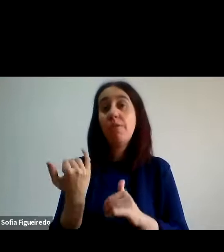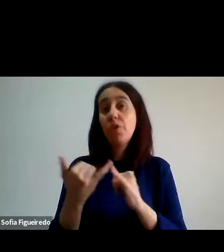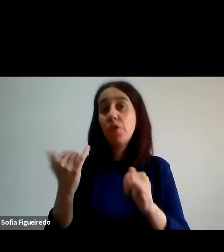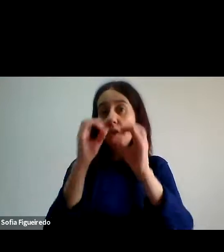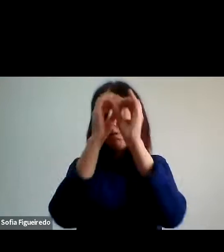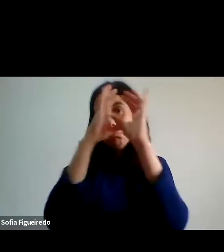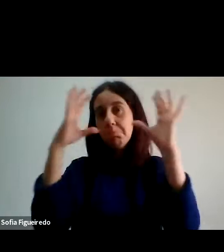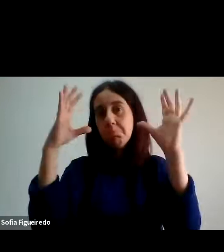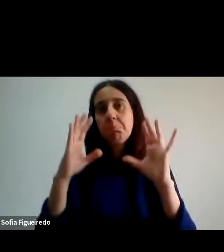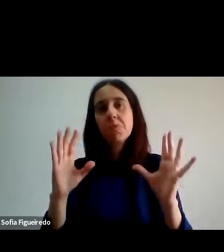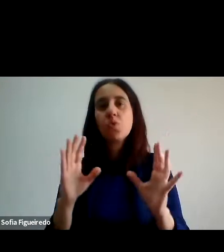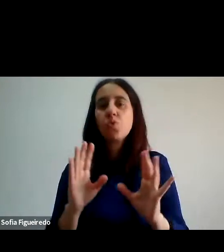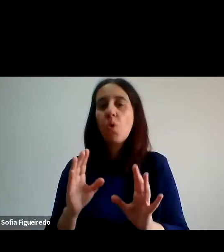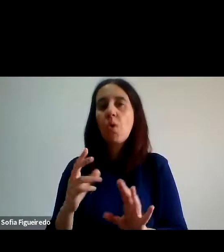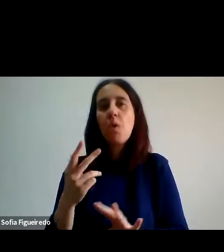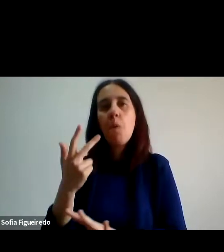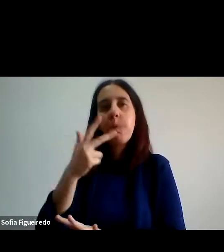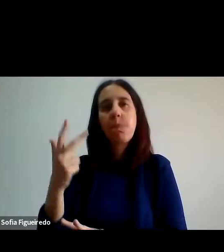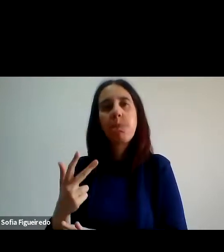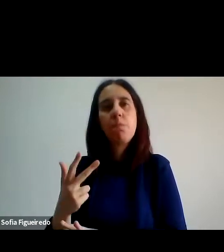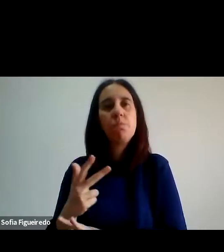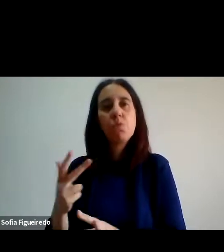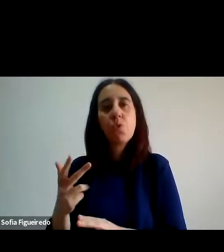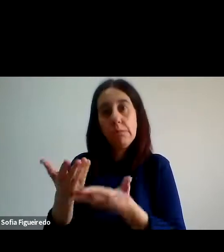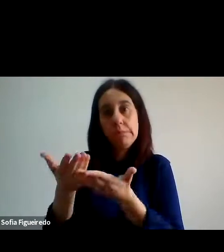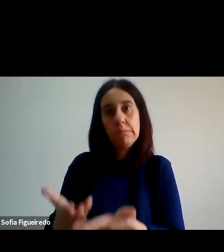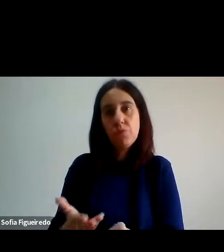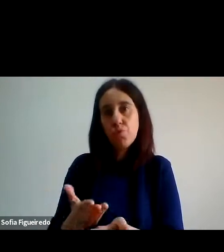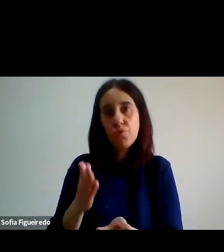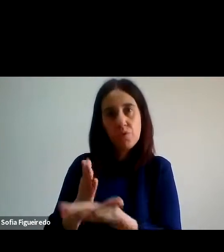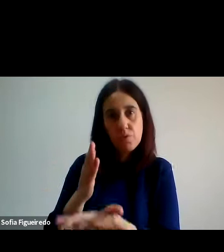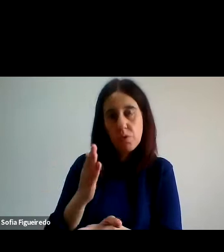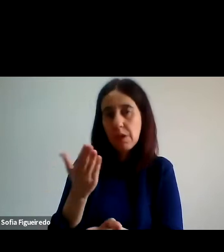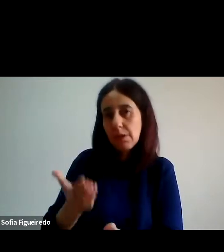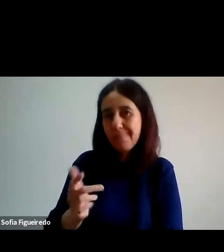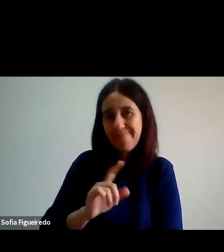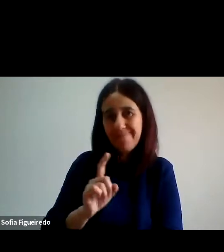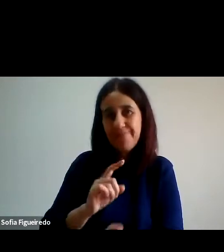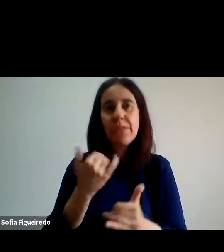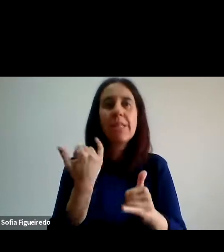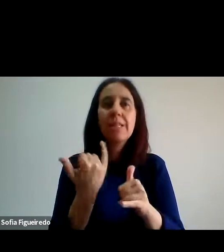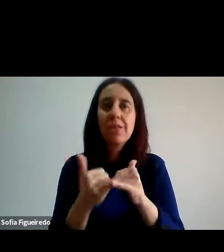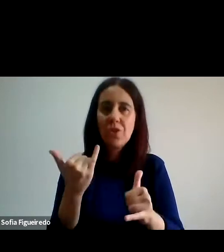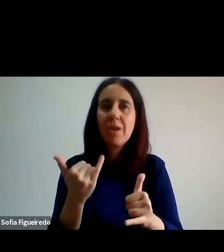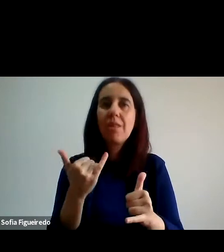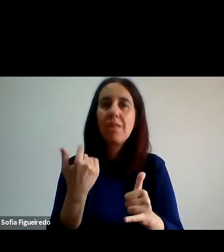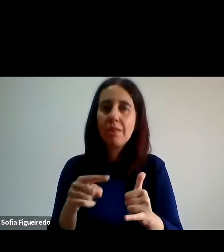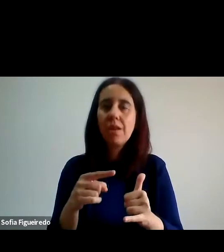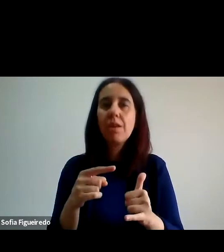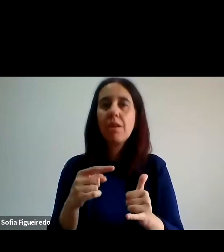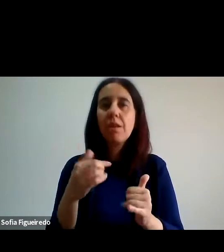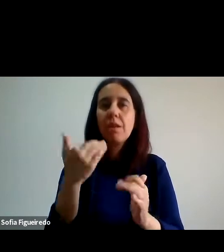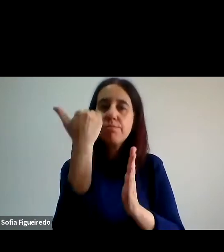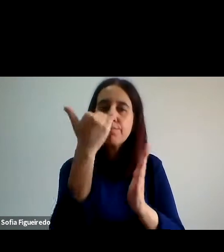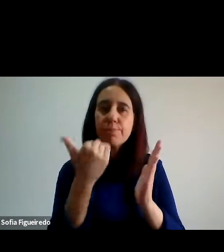ser absolutamente desmaterializado através de um canal como este, não é necessariamente assim. Portanto, o digital afeta todas estas